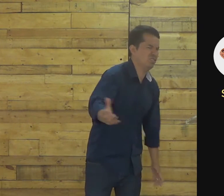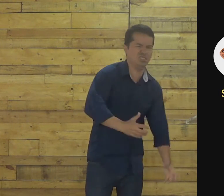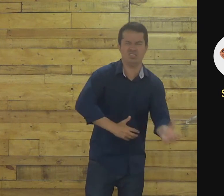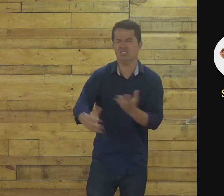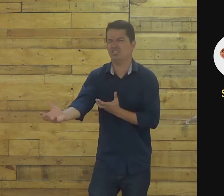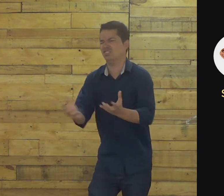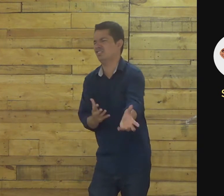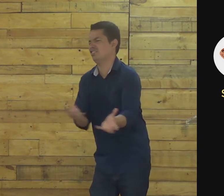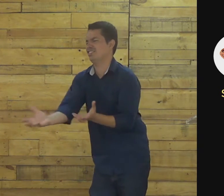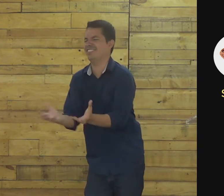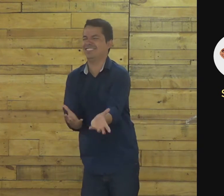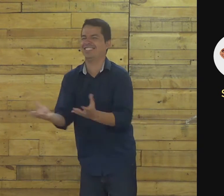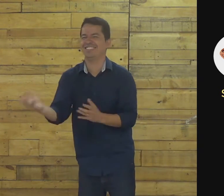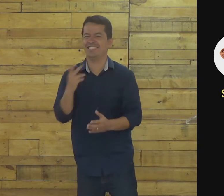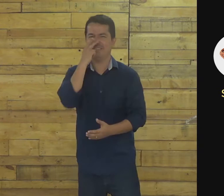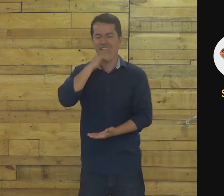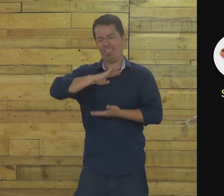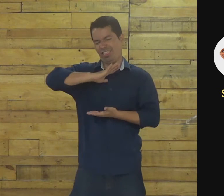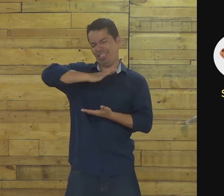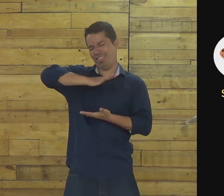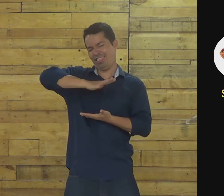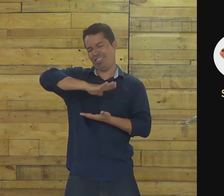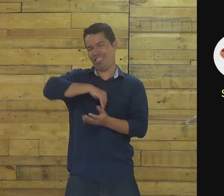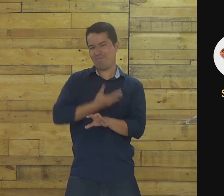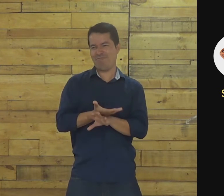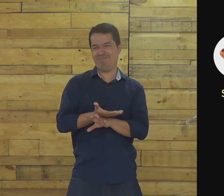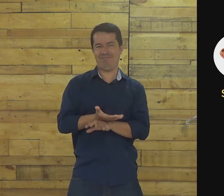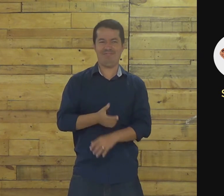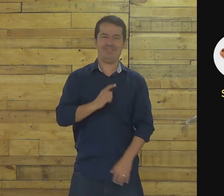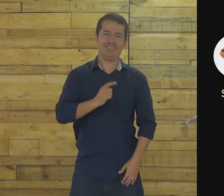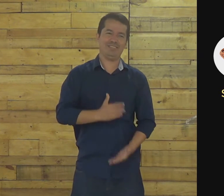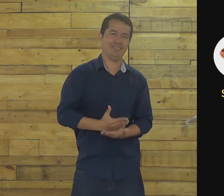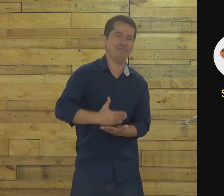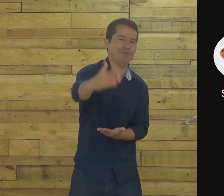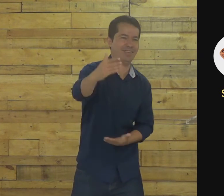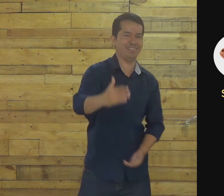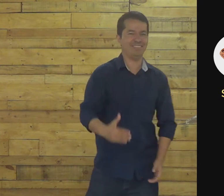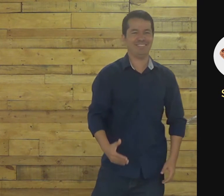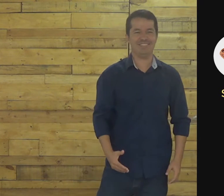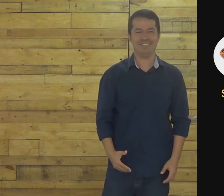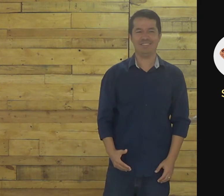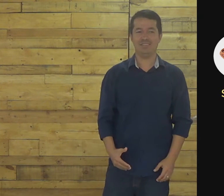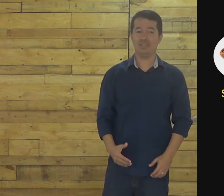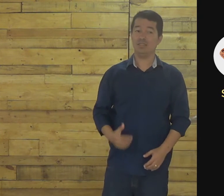sabe, pastor? Te contar é muito difícil. O tanque vai se esgotando.